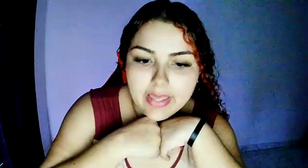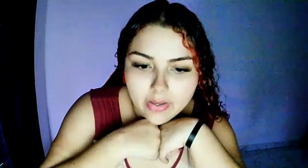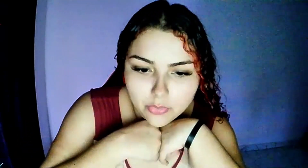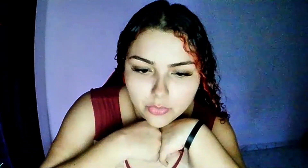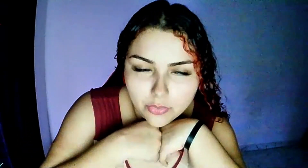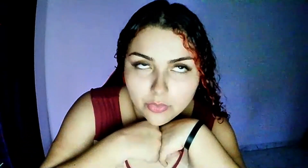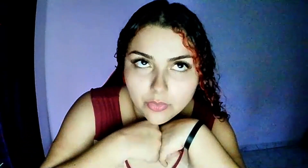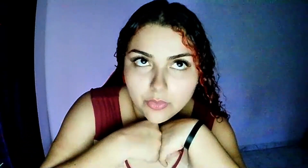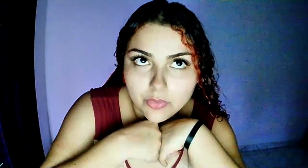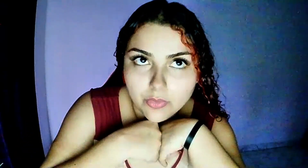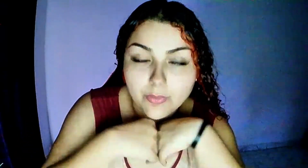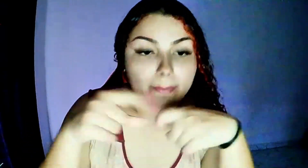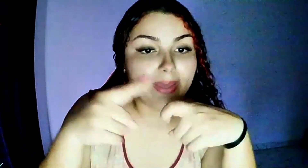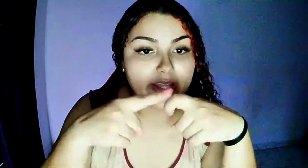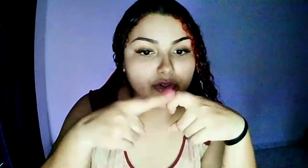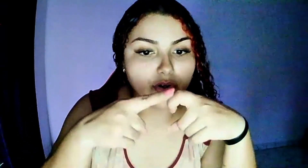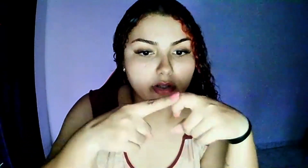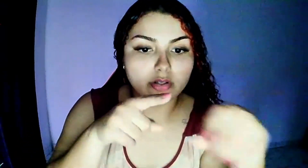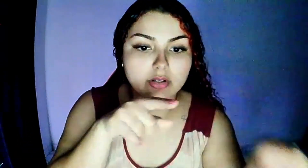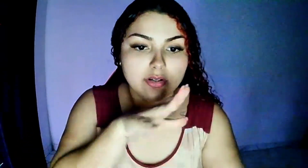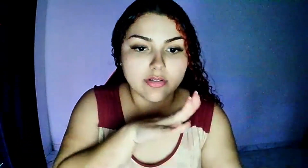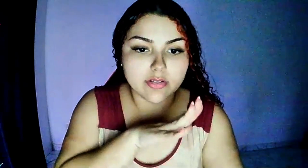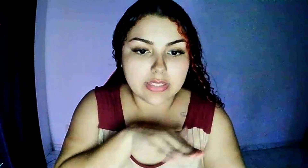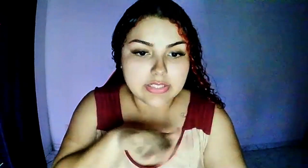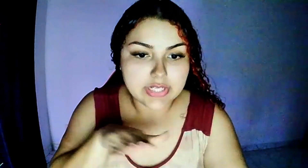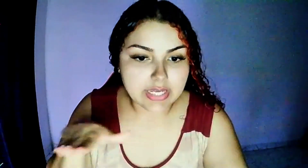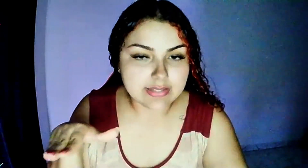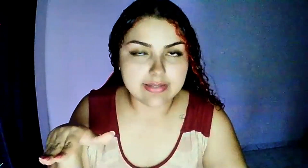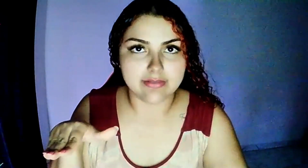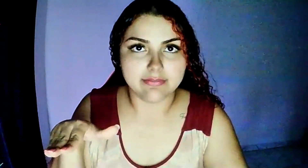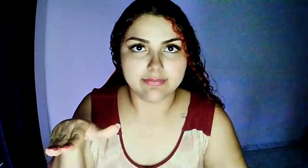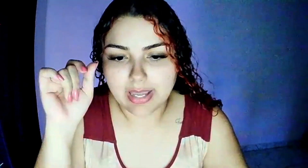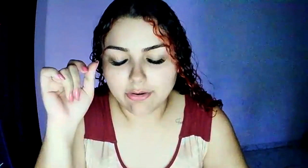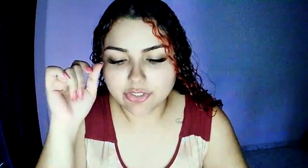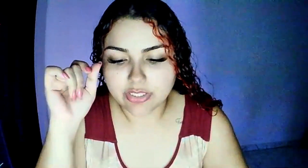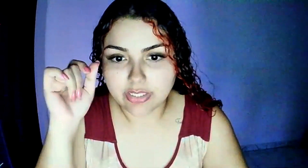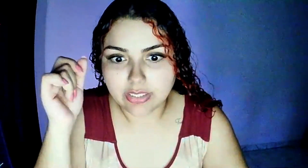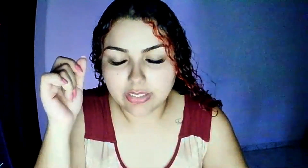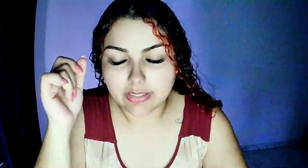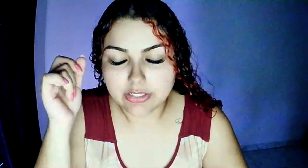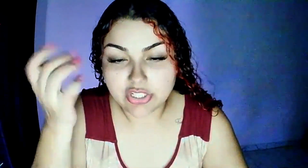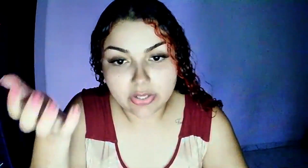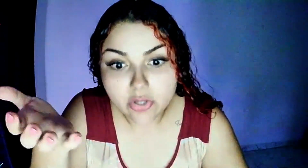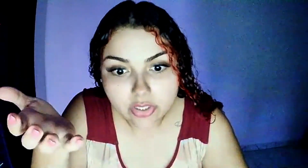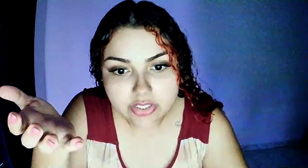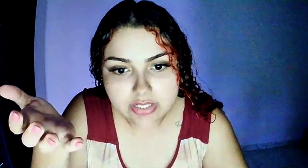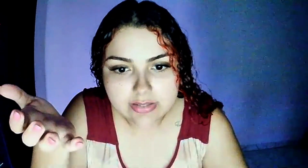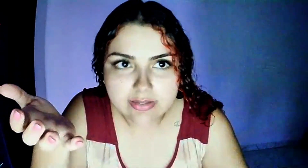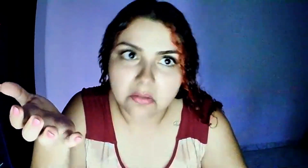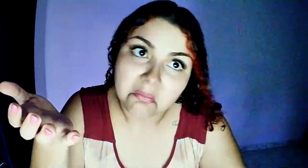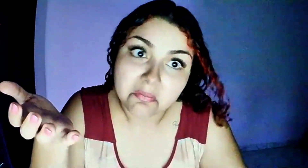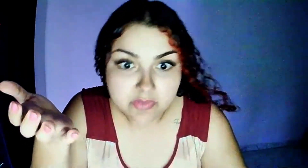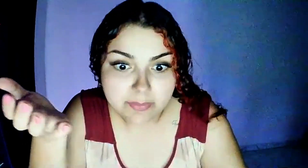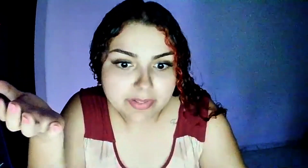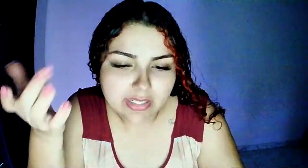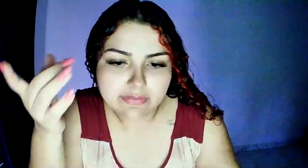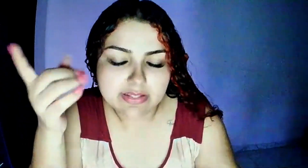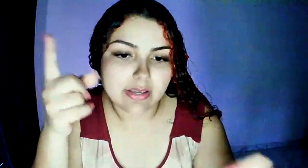é o médico de criança. Sinal de ginecologista. Você poderia fazer